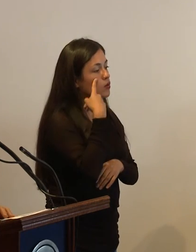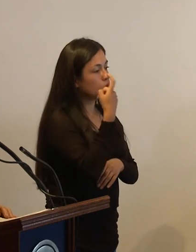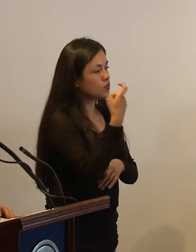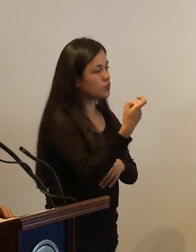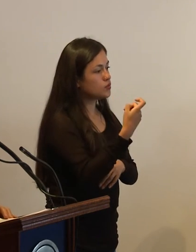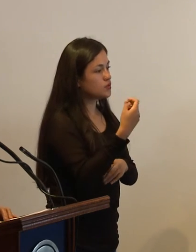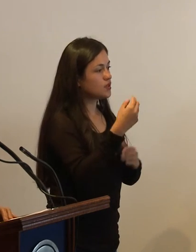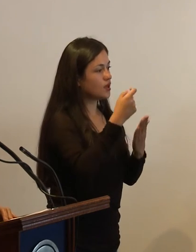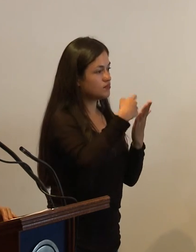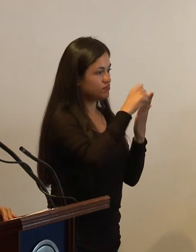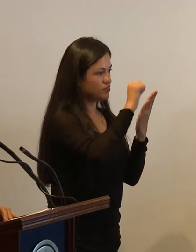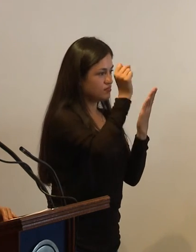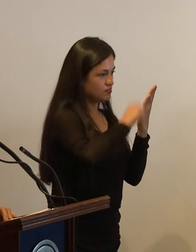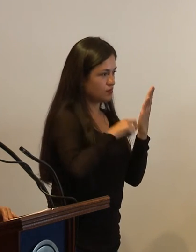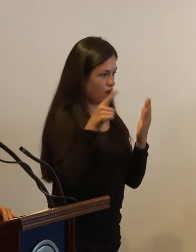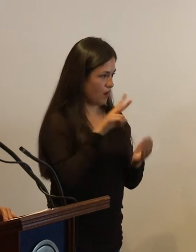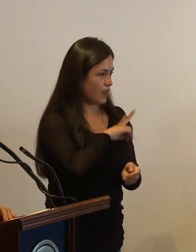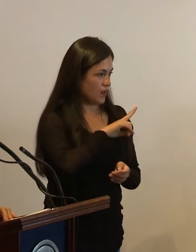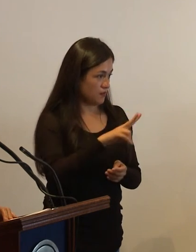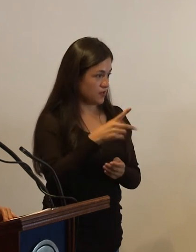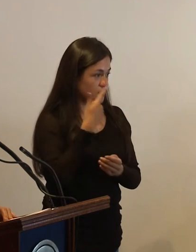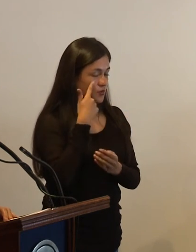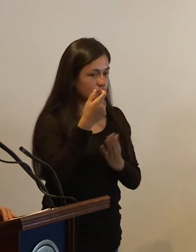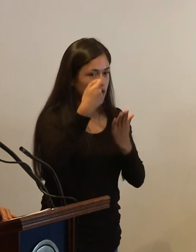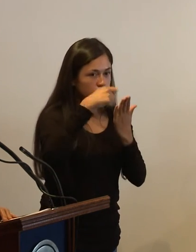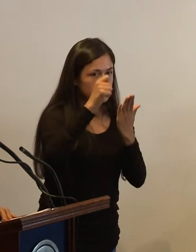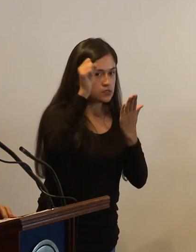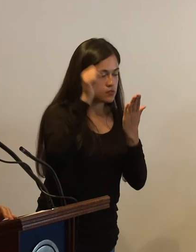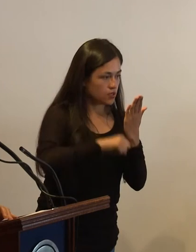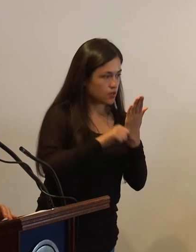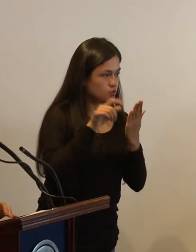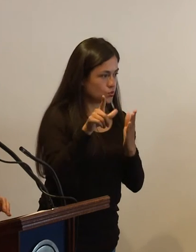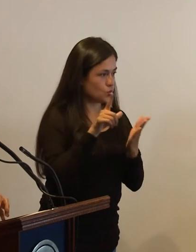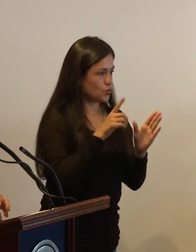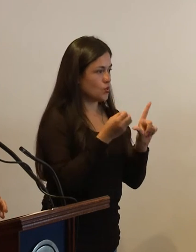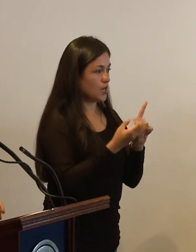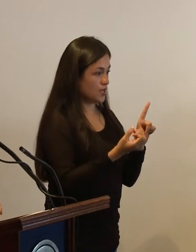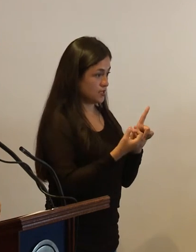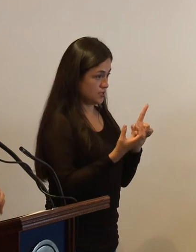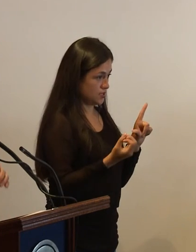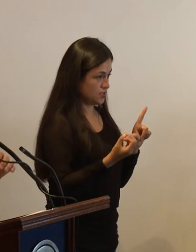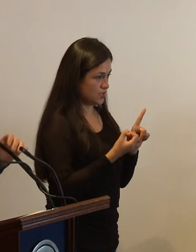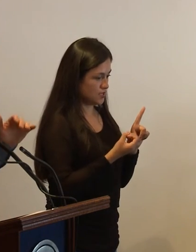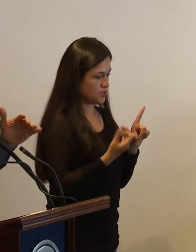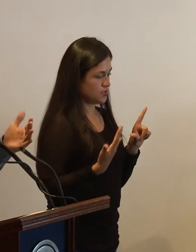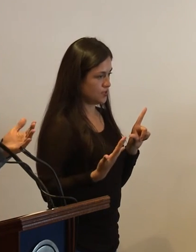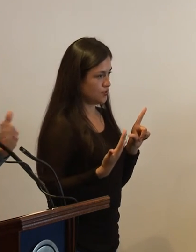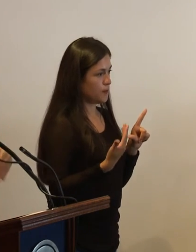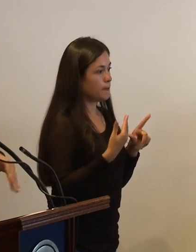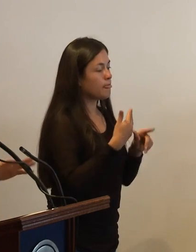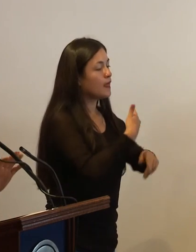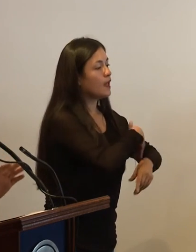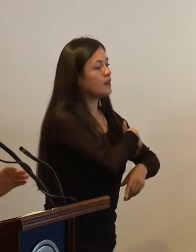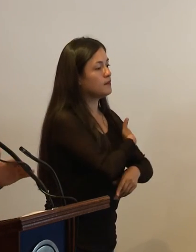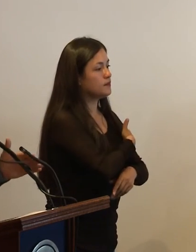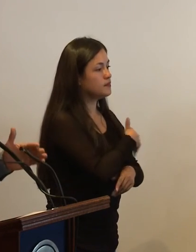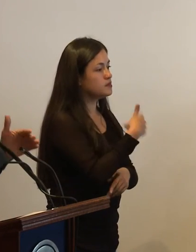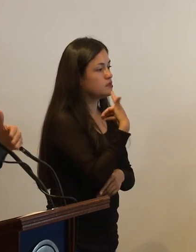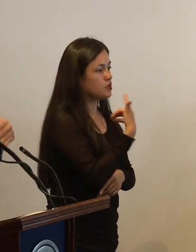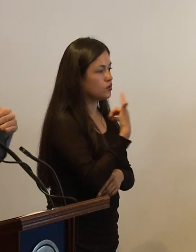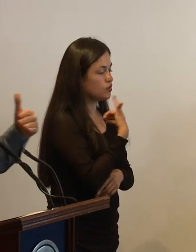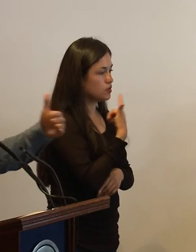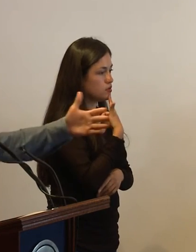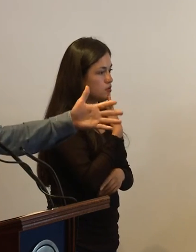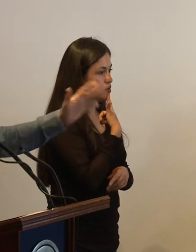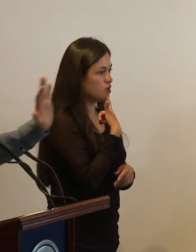la renovación del registro calificado de la licenciatura, el ministerio empezó a presionar,